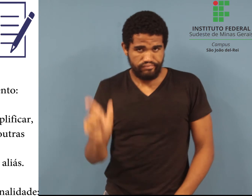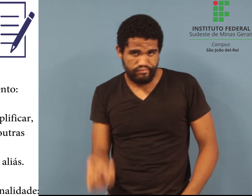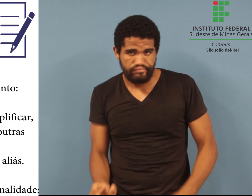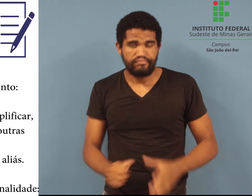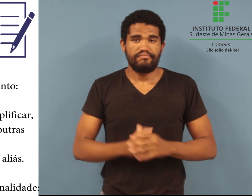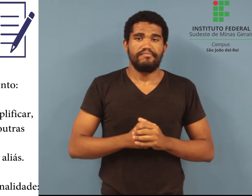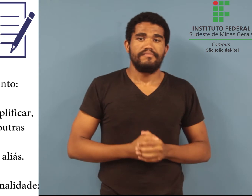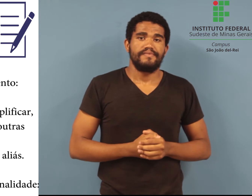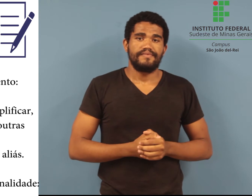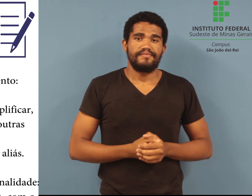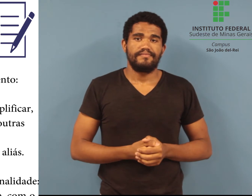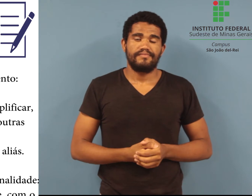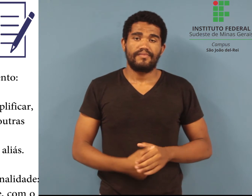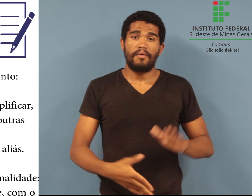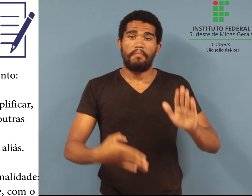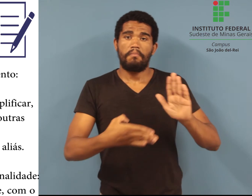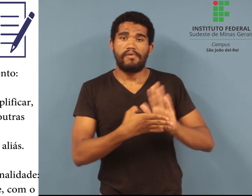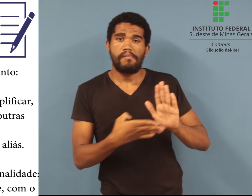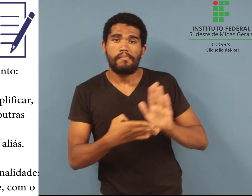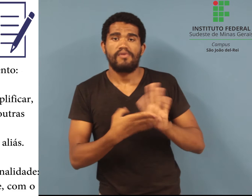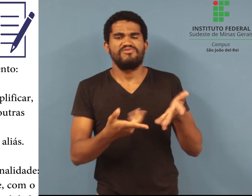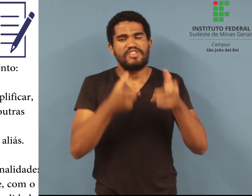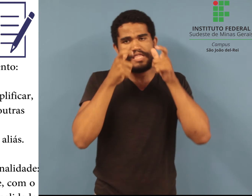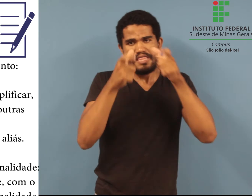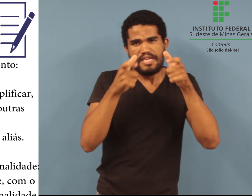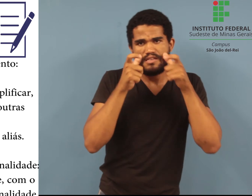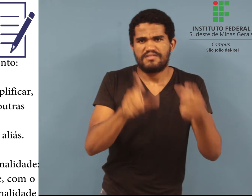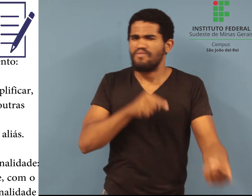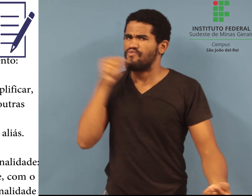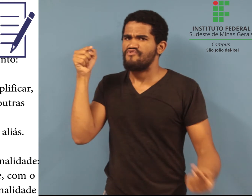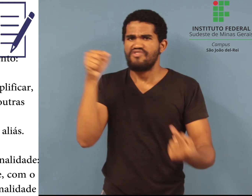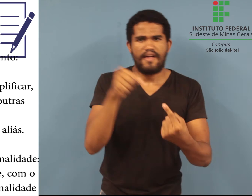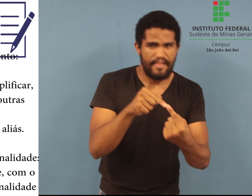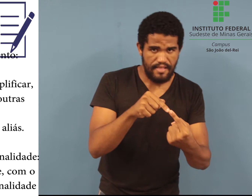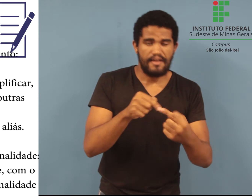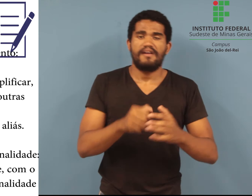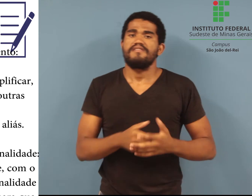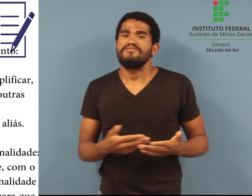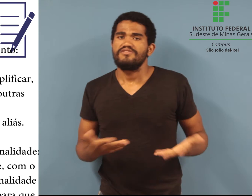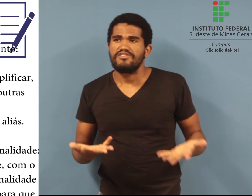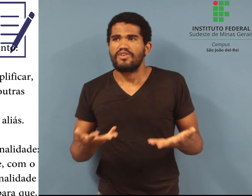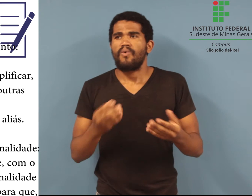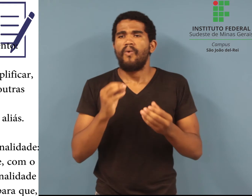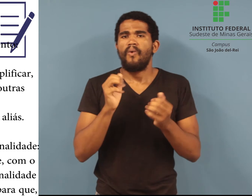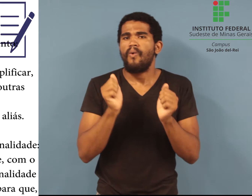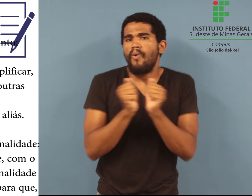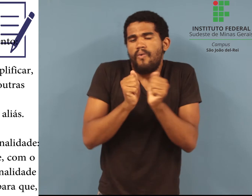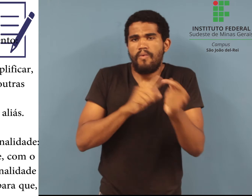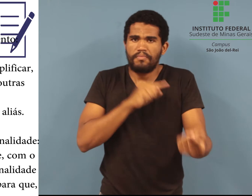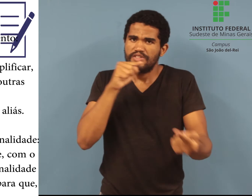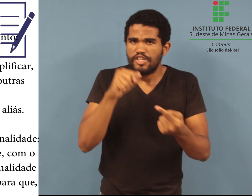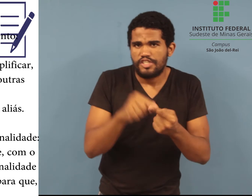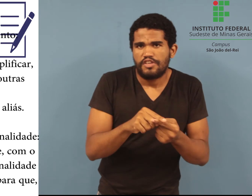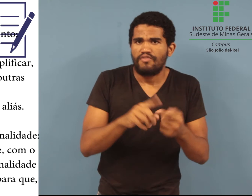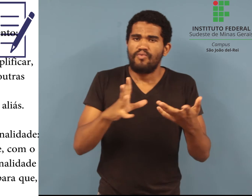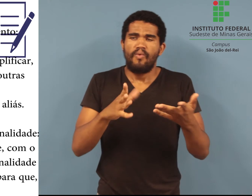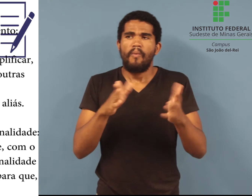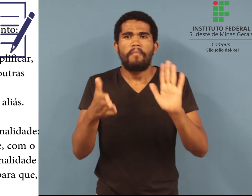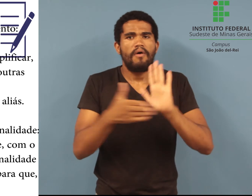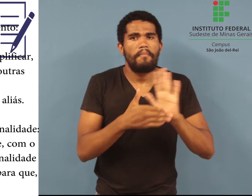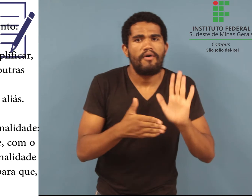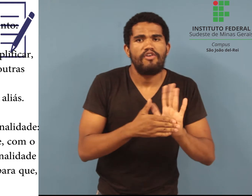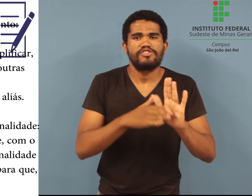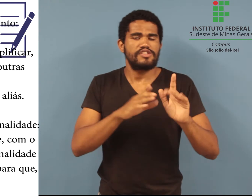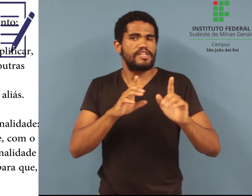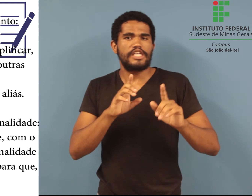aliás. Propósito, intenção, finalidade. Com o fim de, a fim de, com o propósito de, com